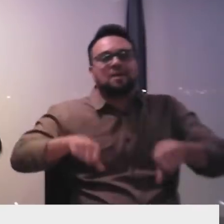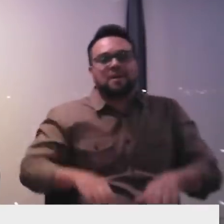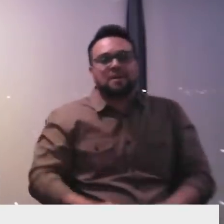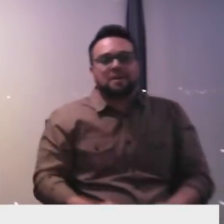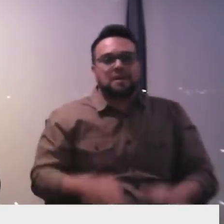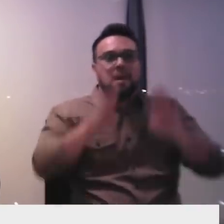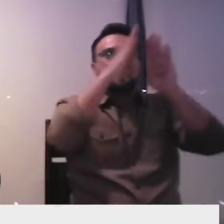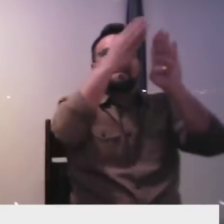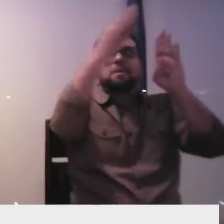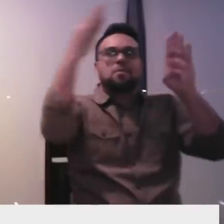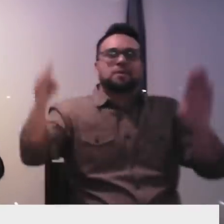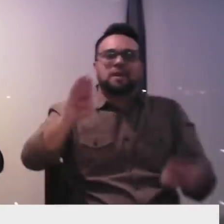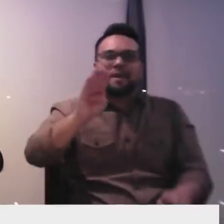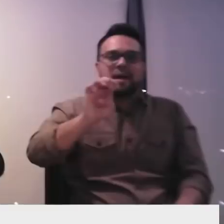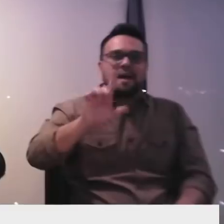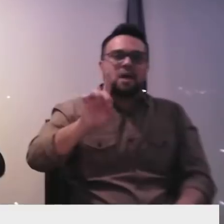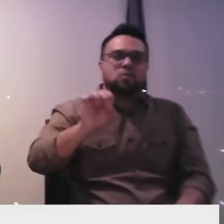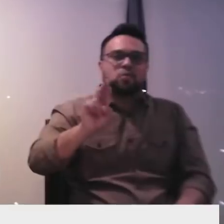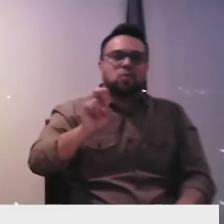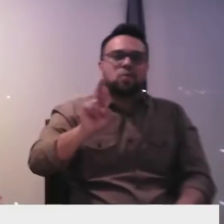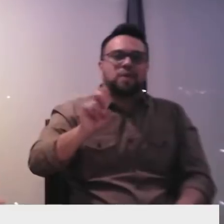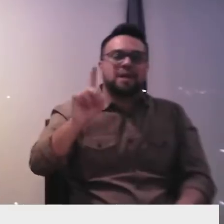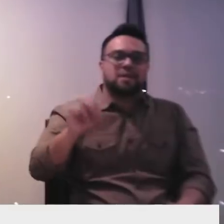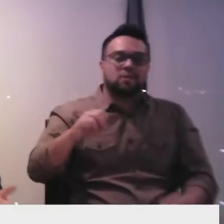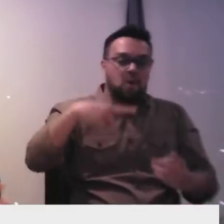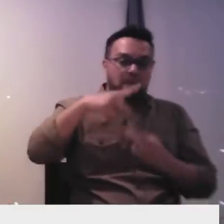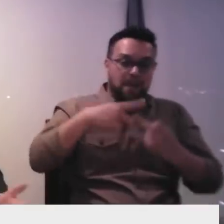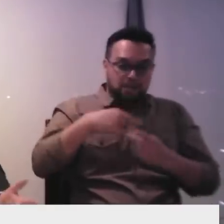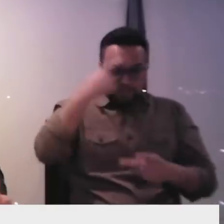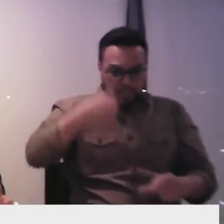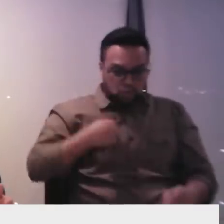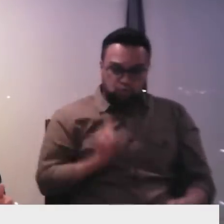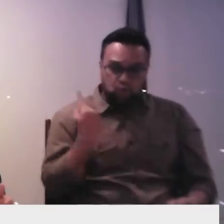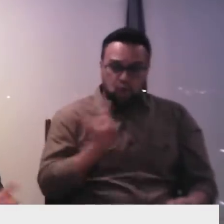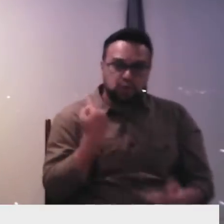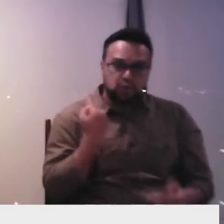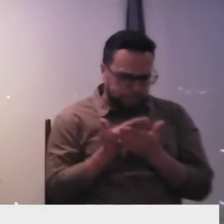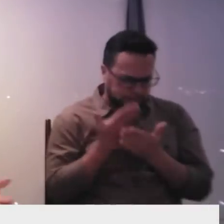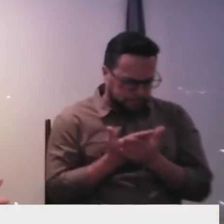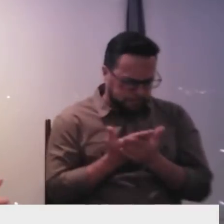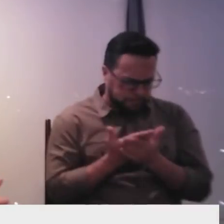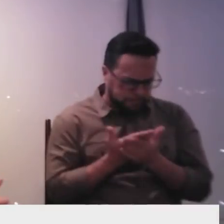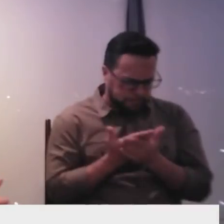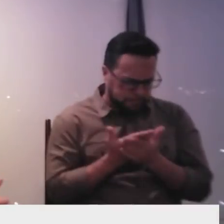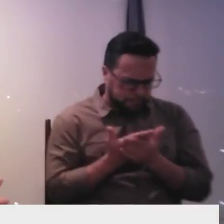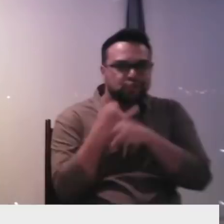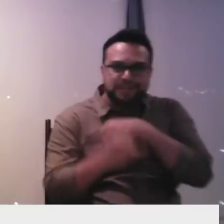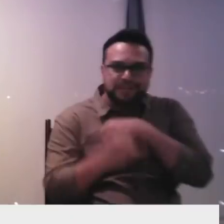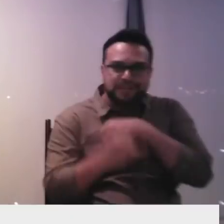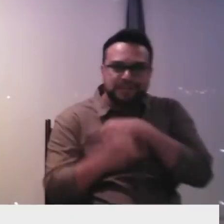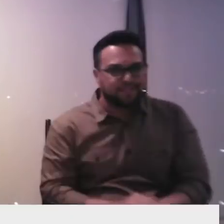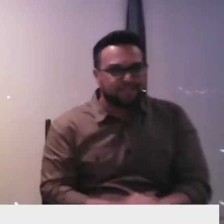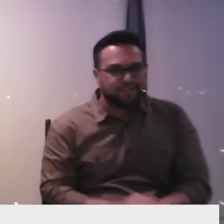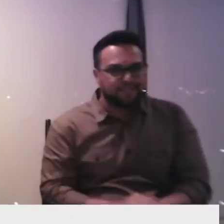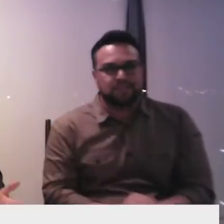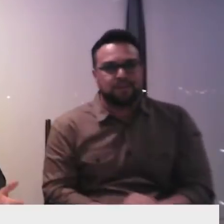na biblioteca de Eldorado Paulista, lá na Praça da Senhora da Guia, sozinho, estudando. Não tinha internet. Você